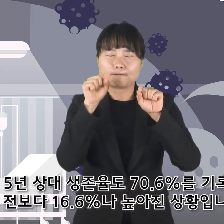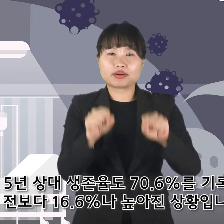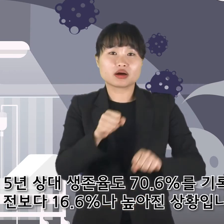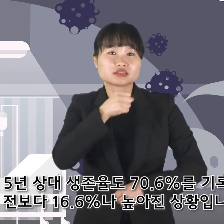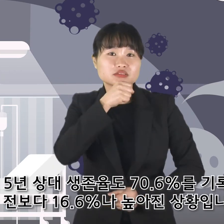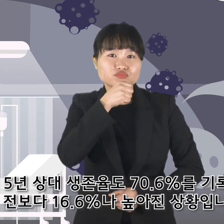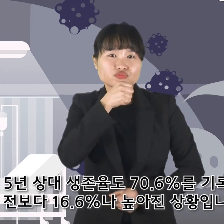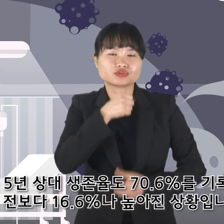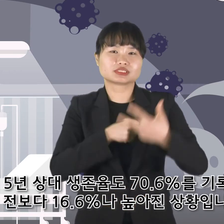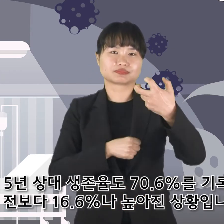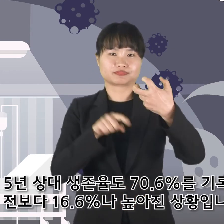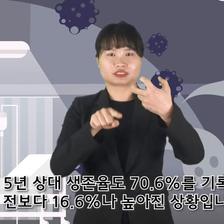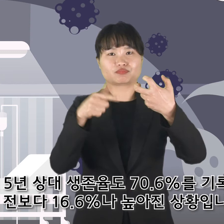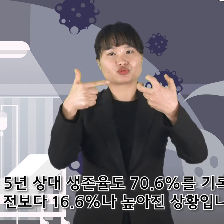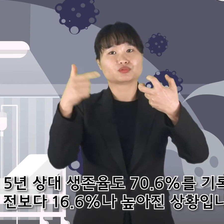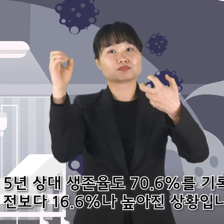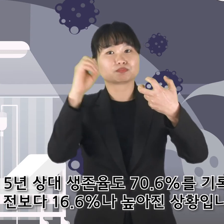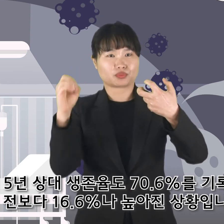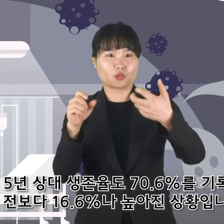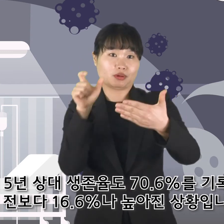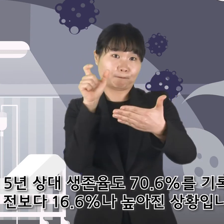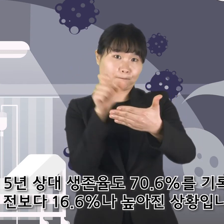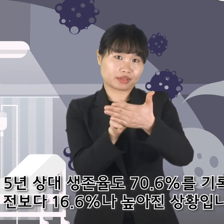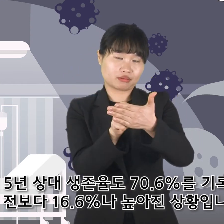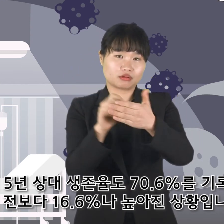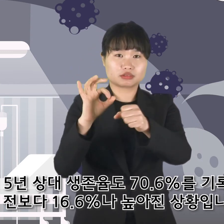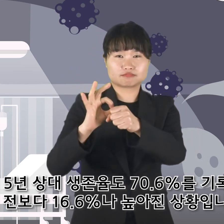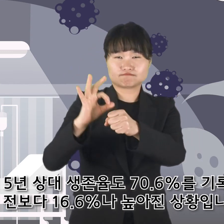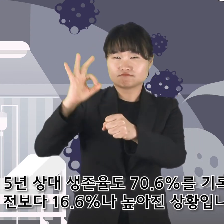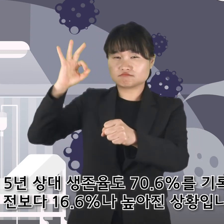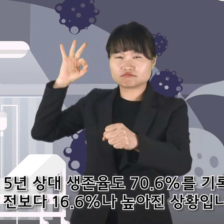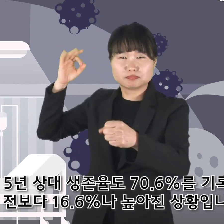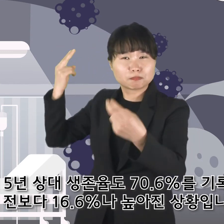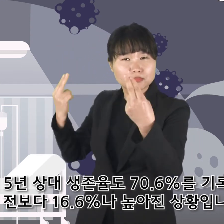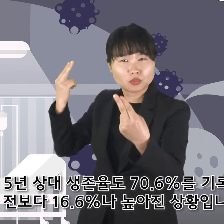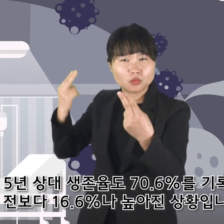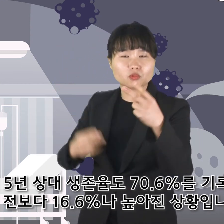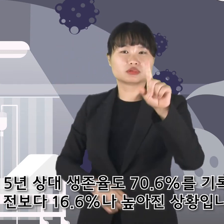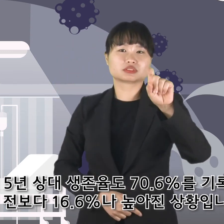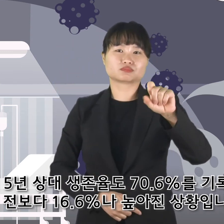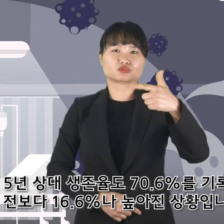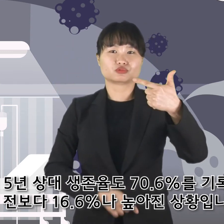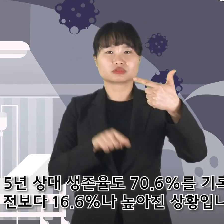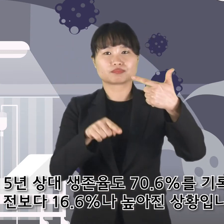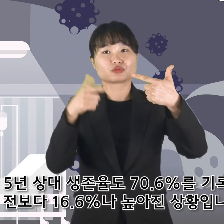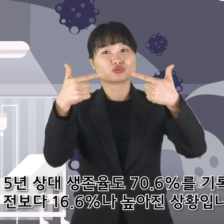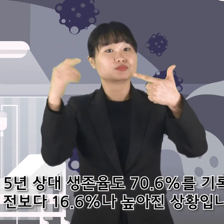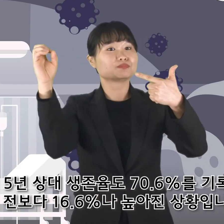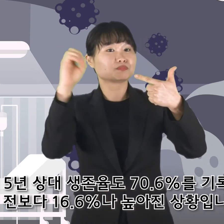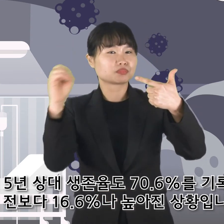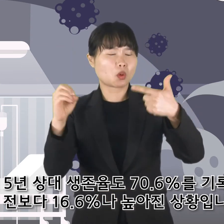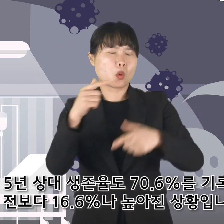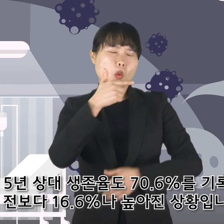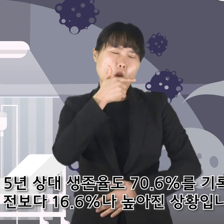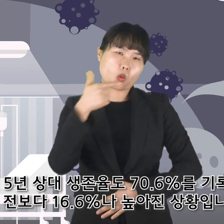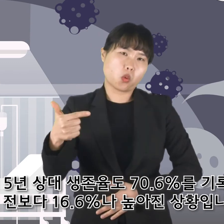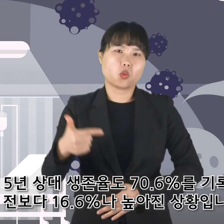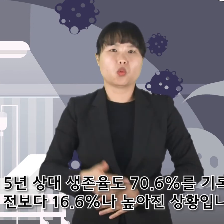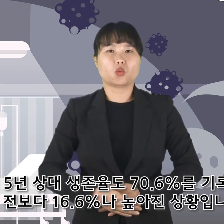생존율도 70.6%를 기록하는 등 10년 전보다 16.6%나 높아진 상황입니다.